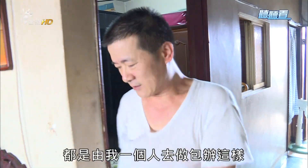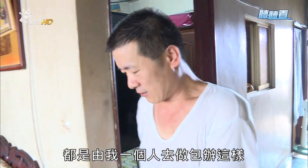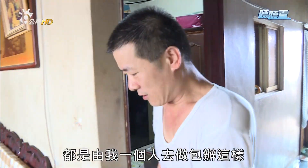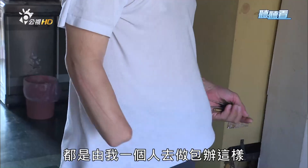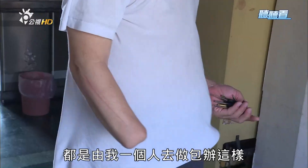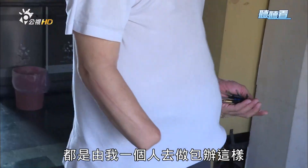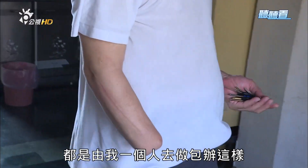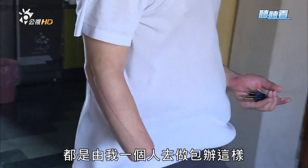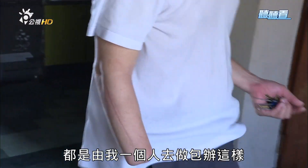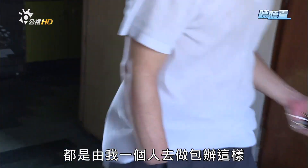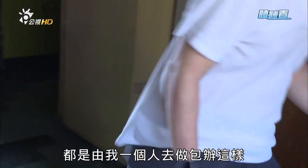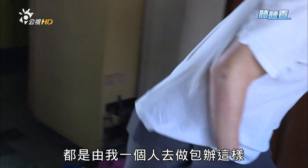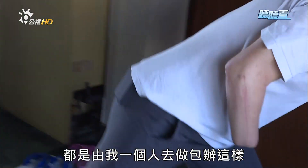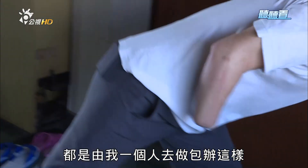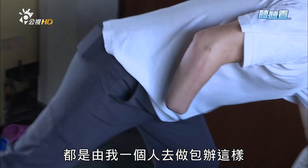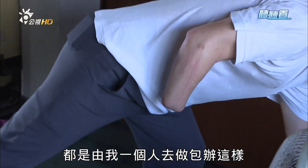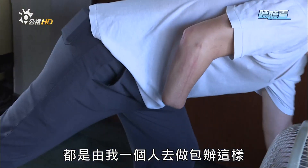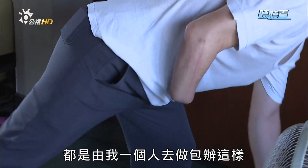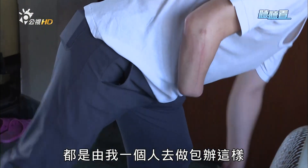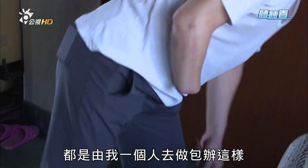是由一个人去做包办这样。